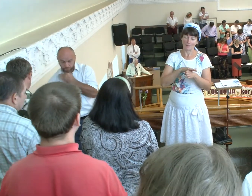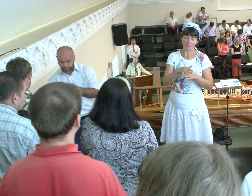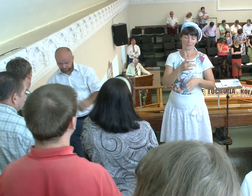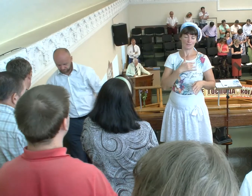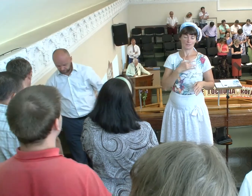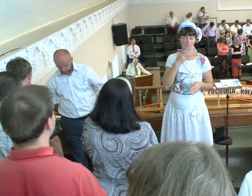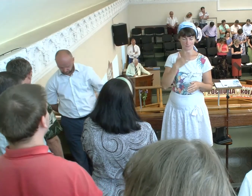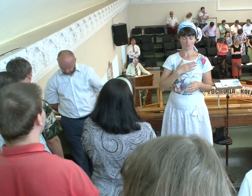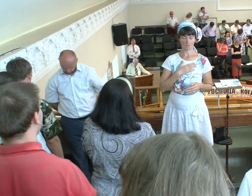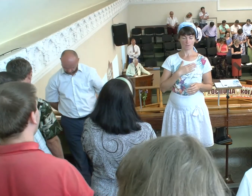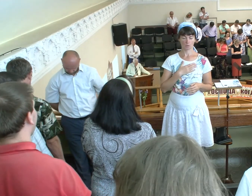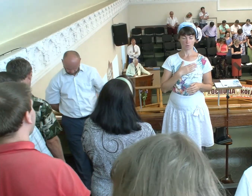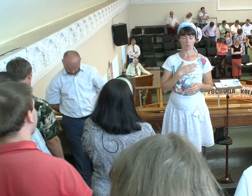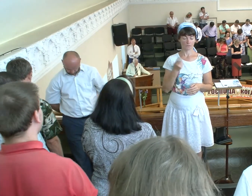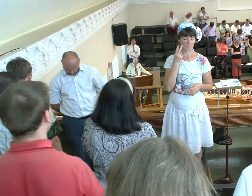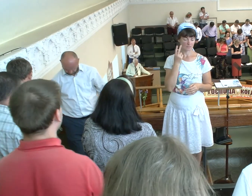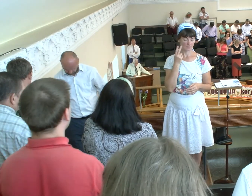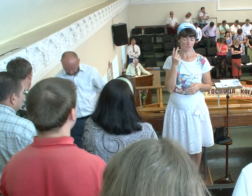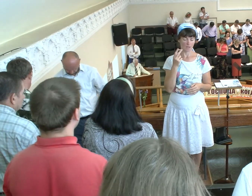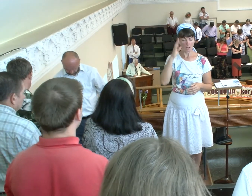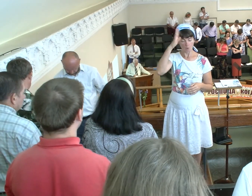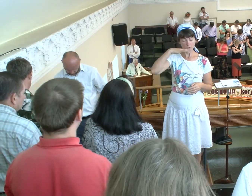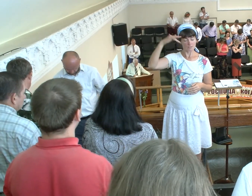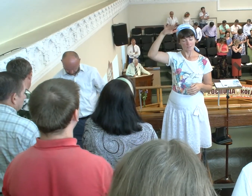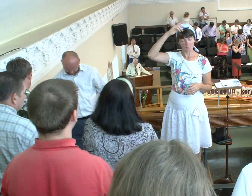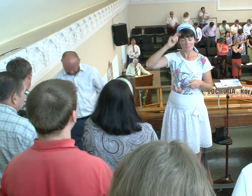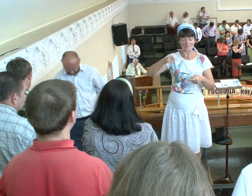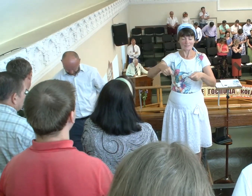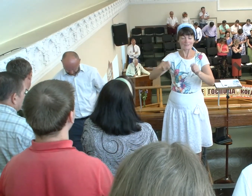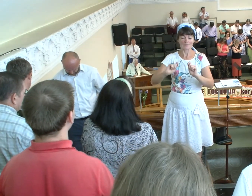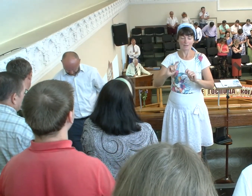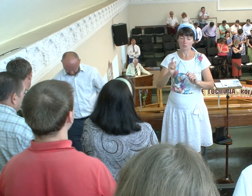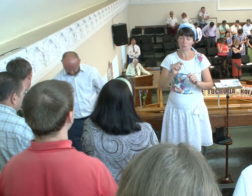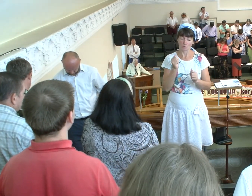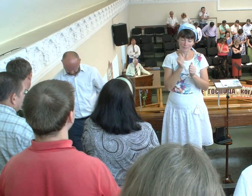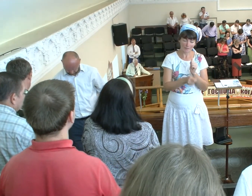постоянно. Отец Небесный, дай, чтобы в нашей церкви